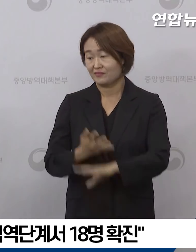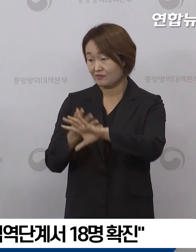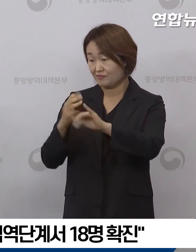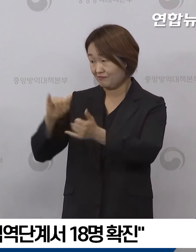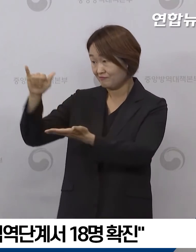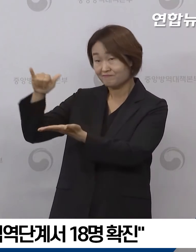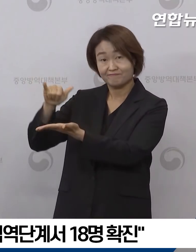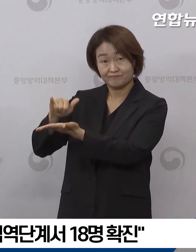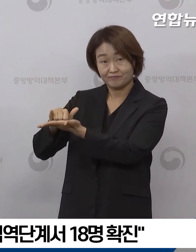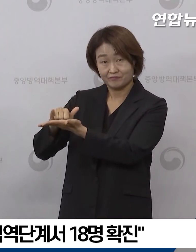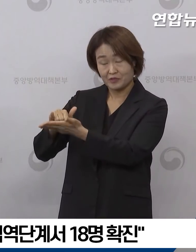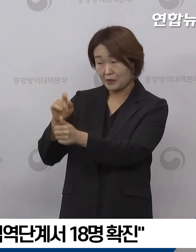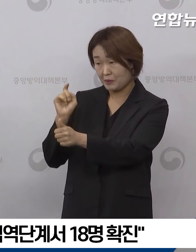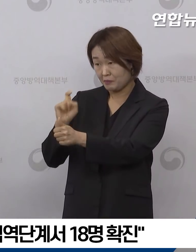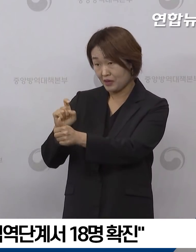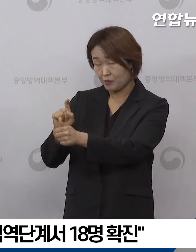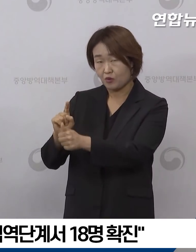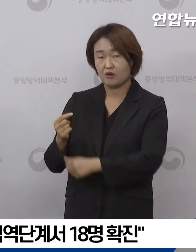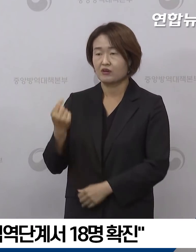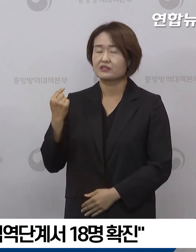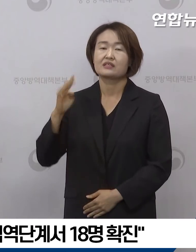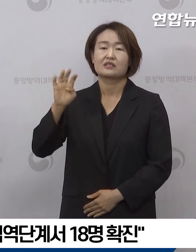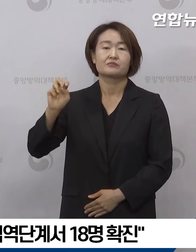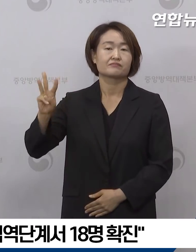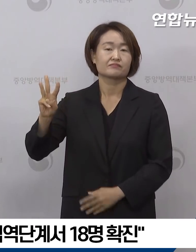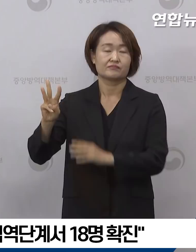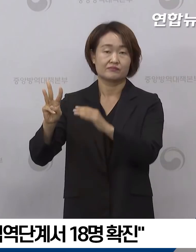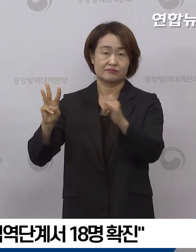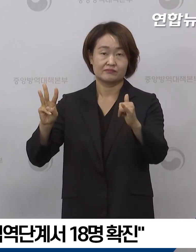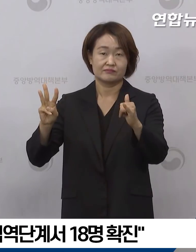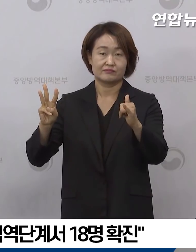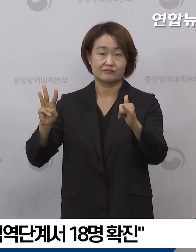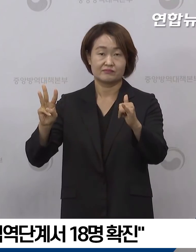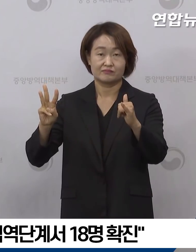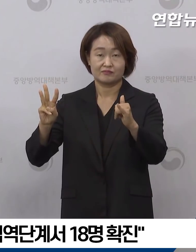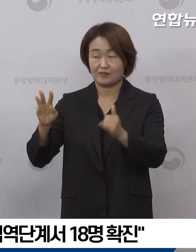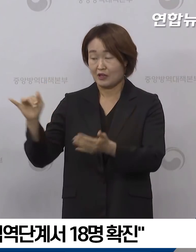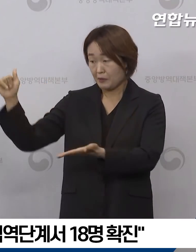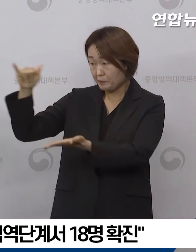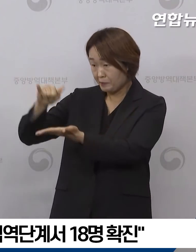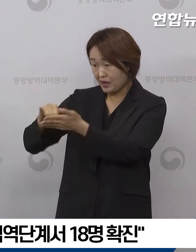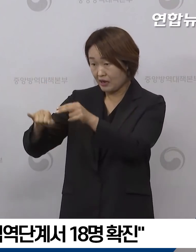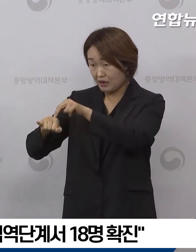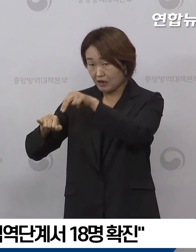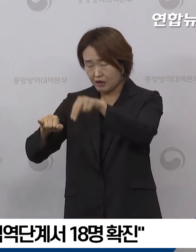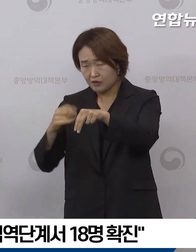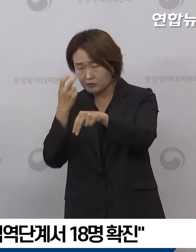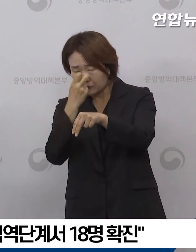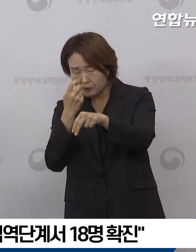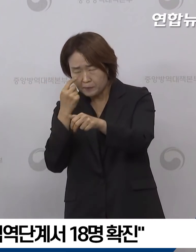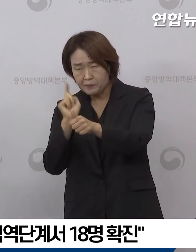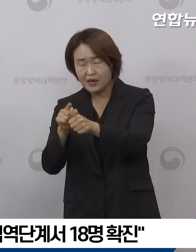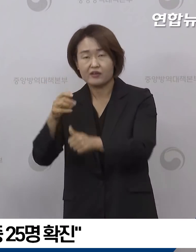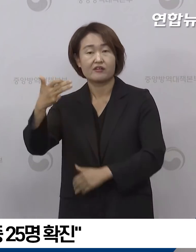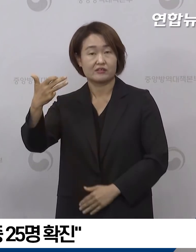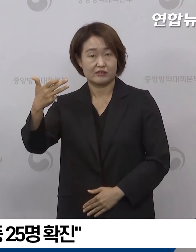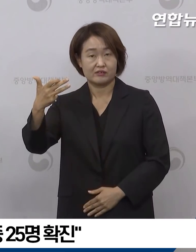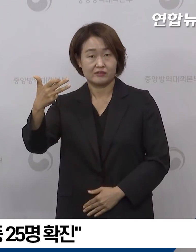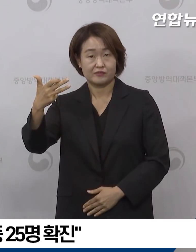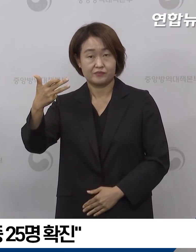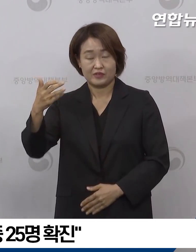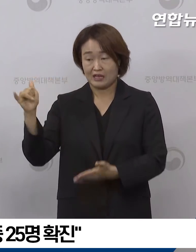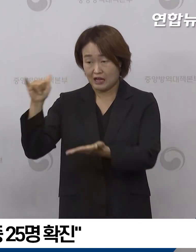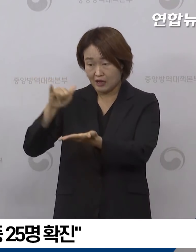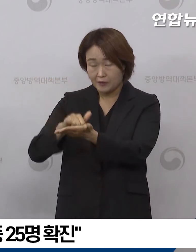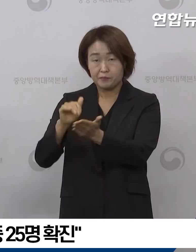해외 유입 확진자는 어제 43명이었습니다. 검역 단계에서 18명이 확진되었고,